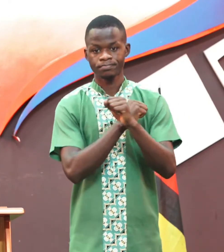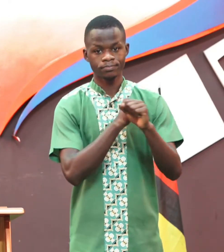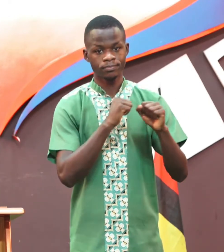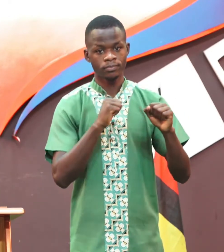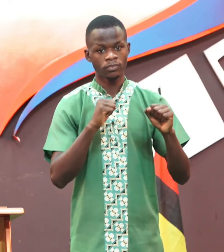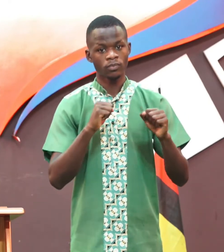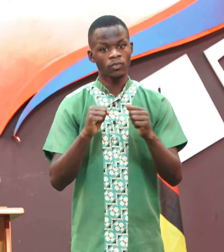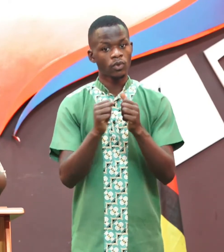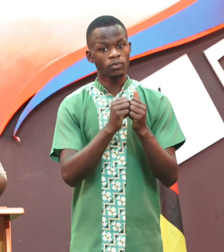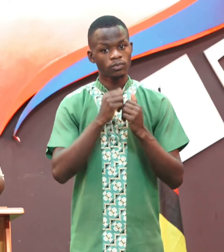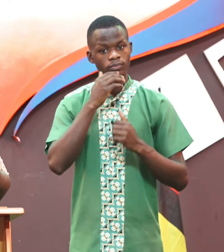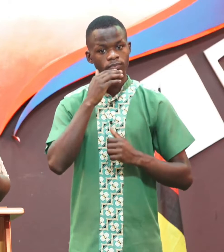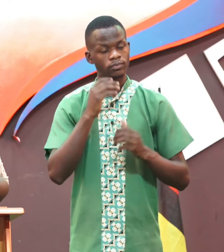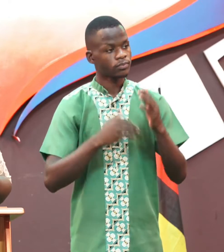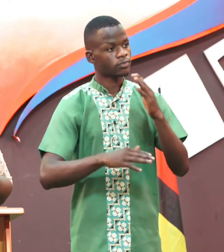twanunuliwa